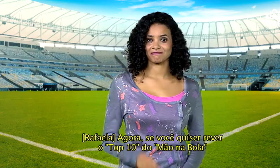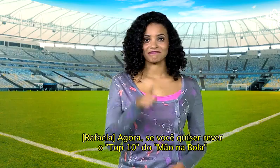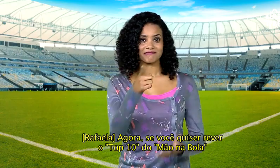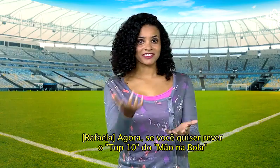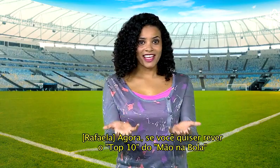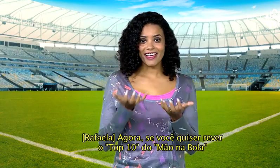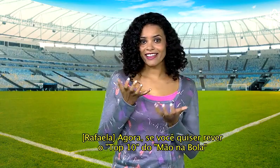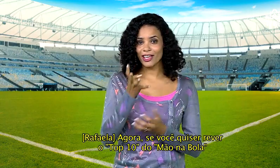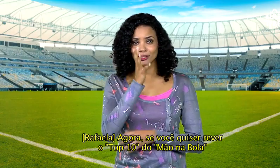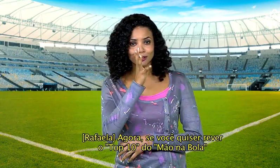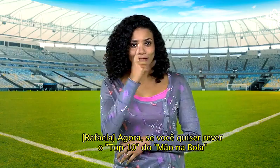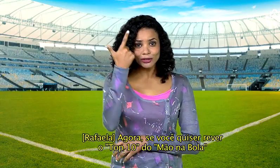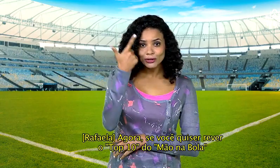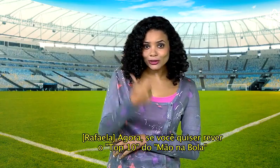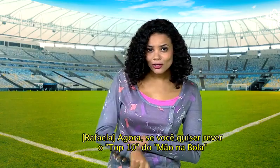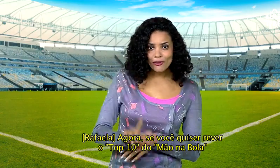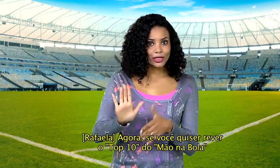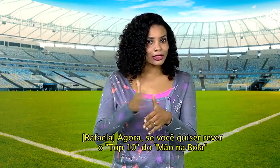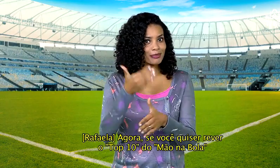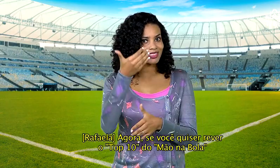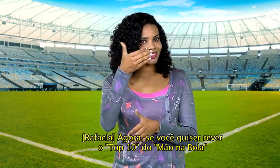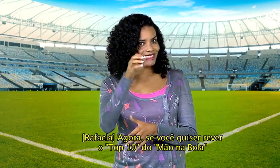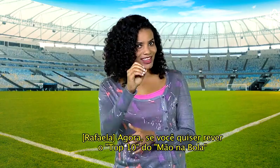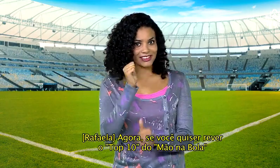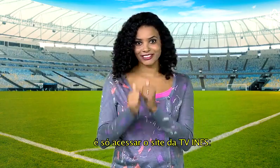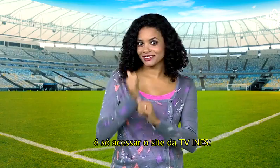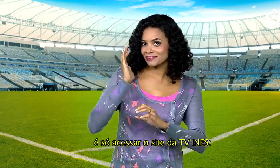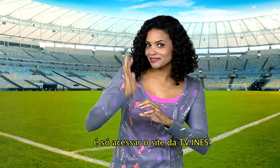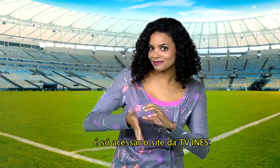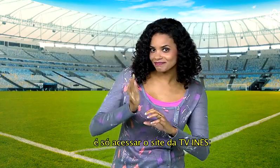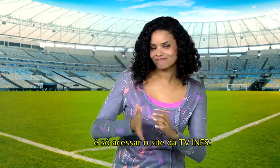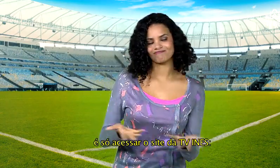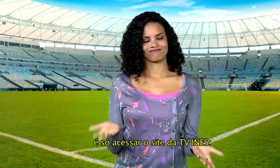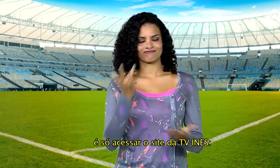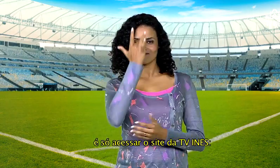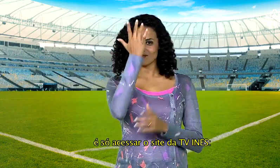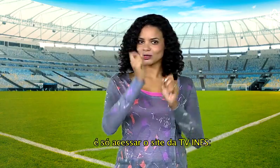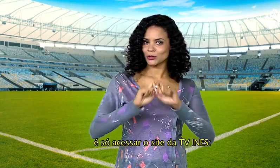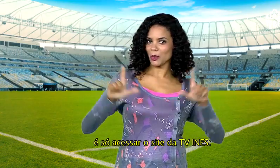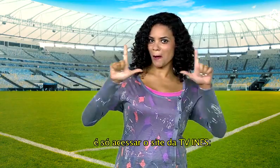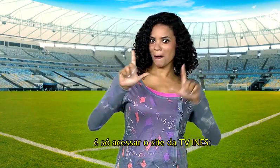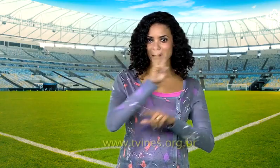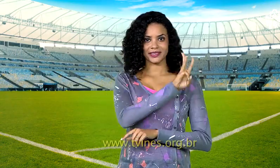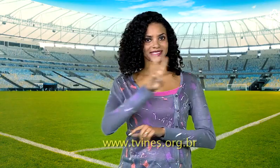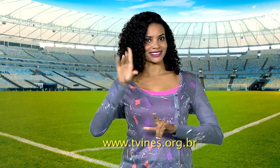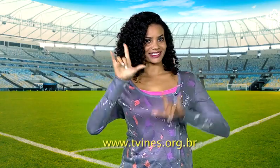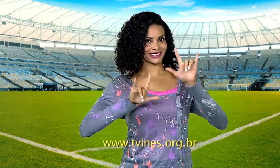Agora, se você quiser rever o Top 10 do Mão na Bola, é só acessar o site da TV Ines.